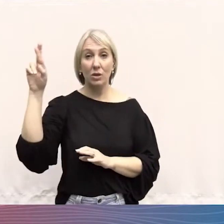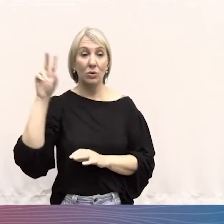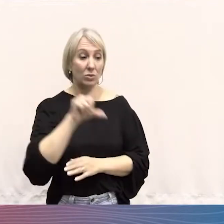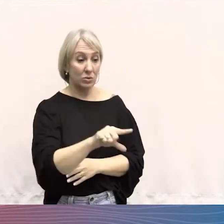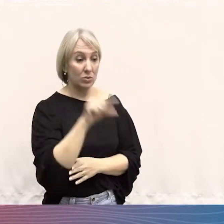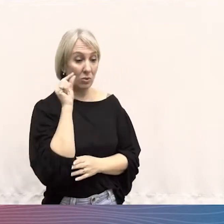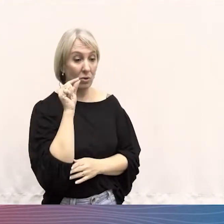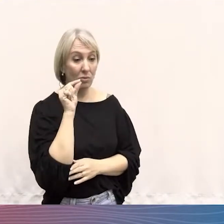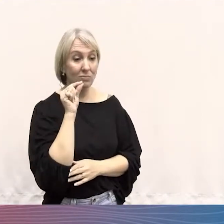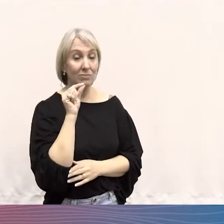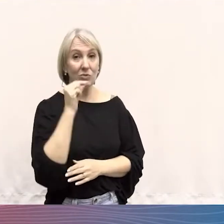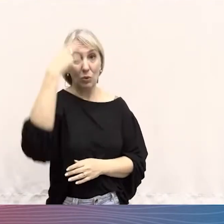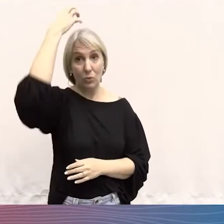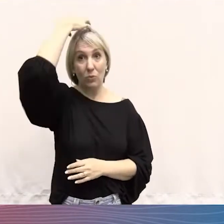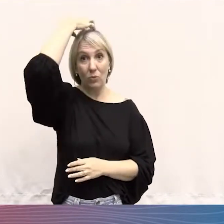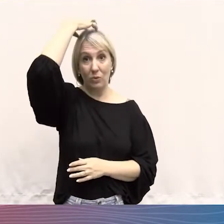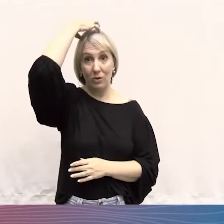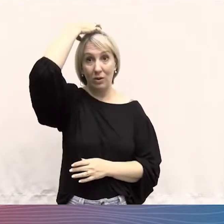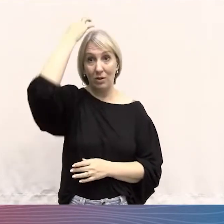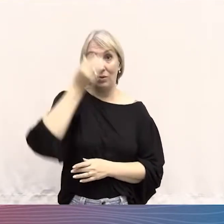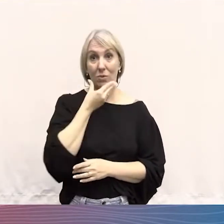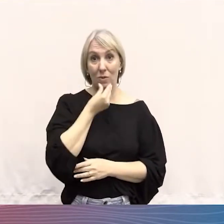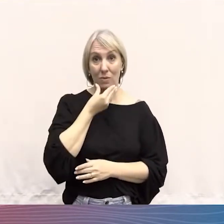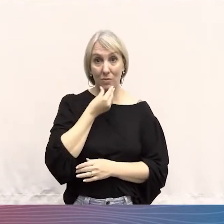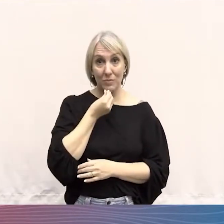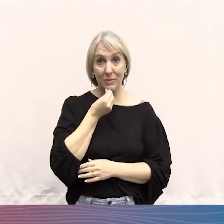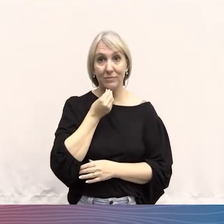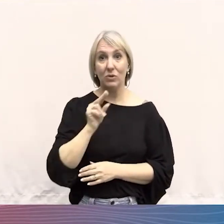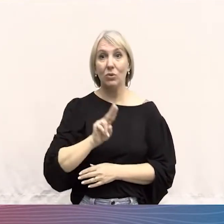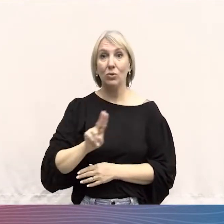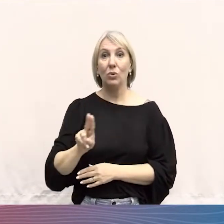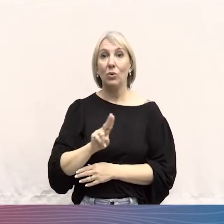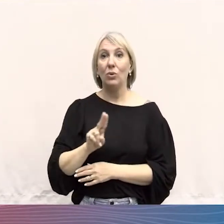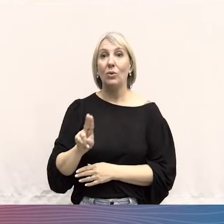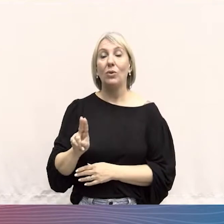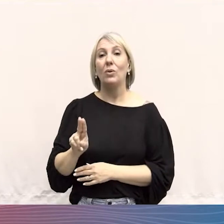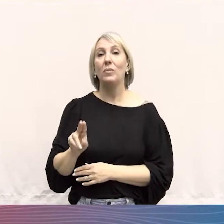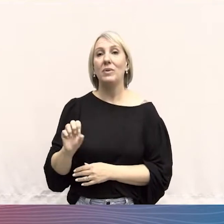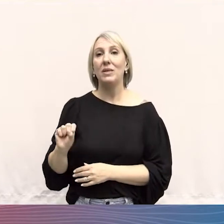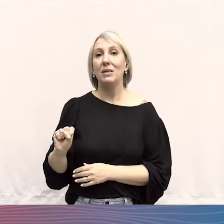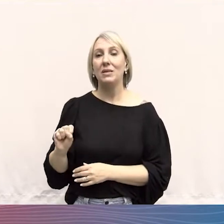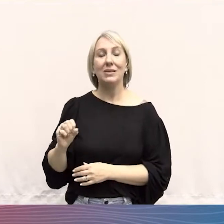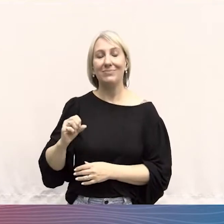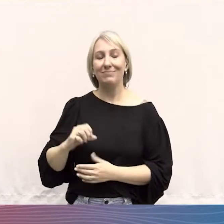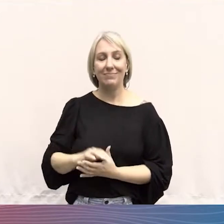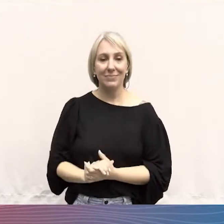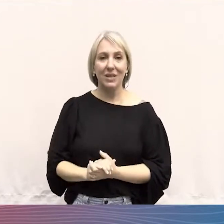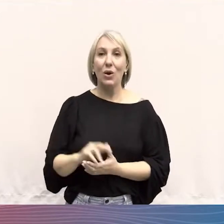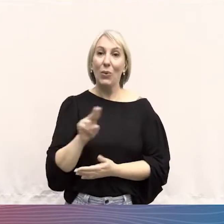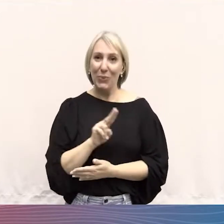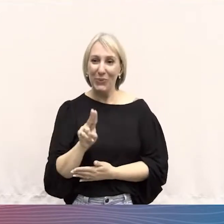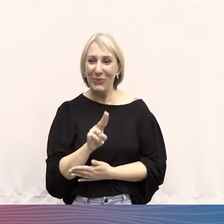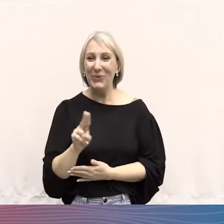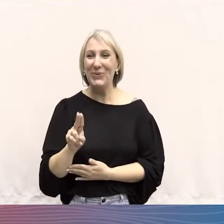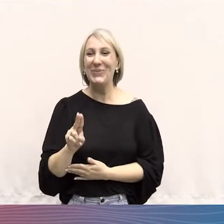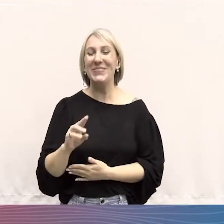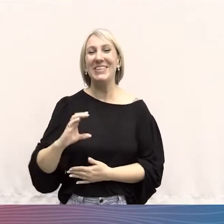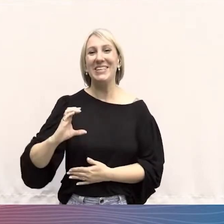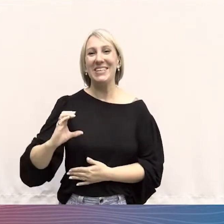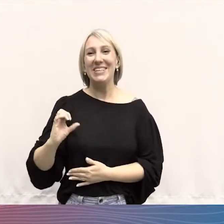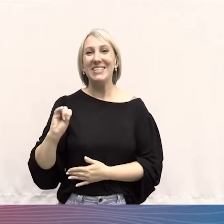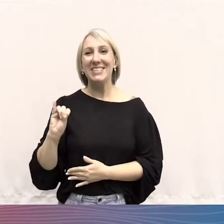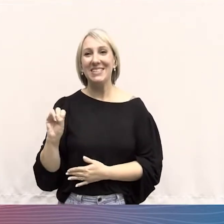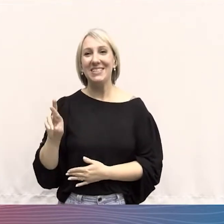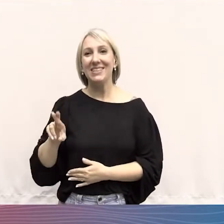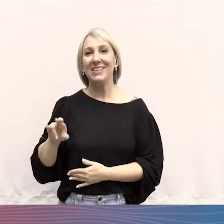Ciro, um rei gentil, para então liberar o povo do cativeiro